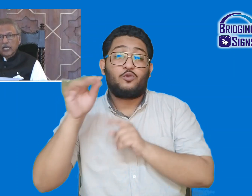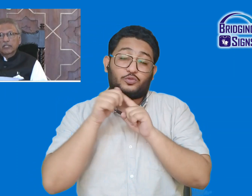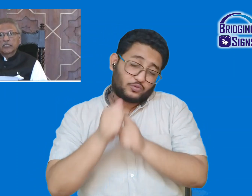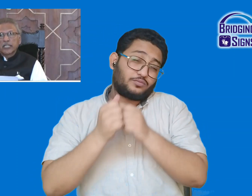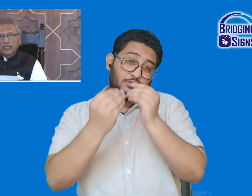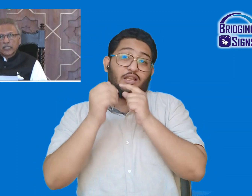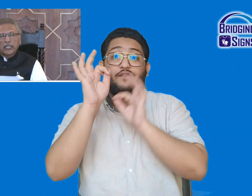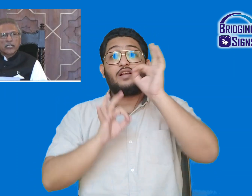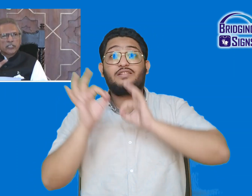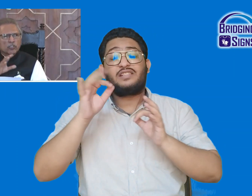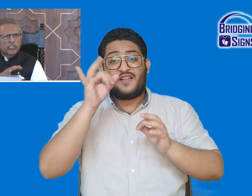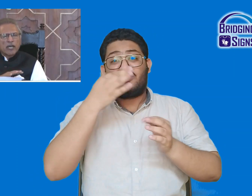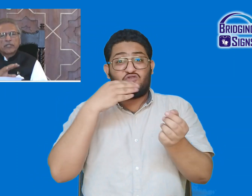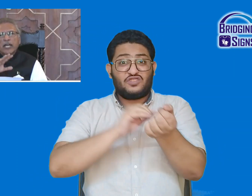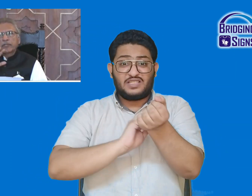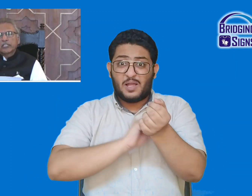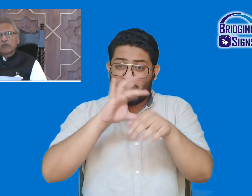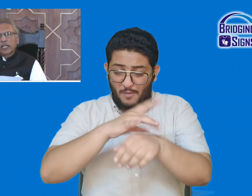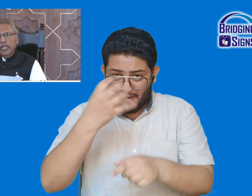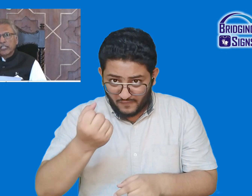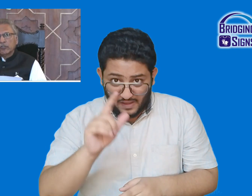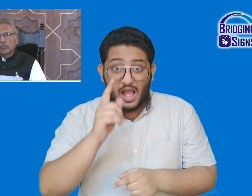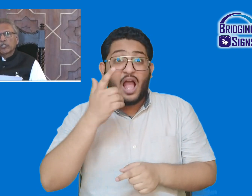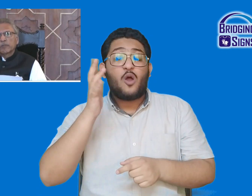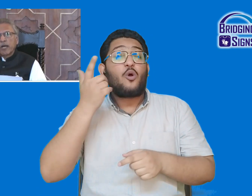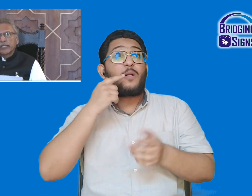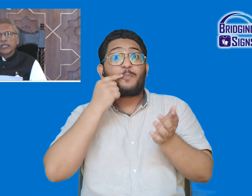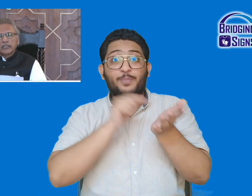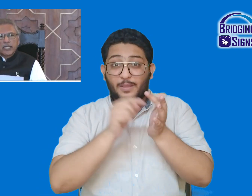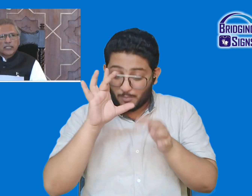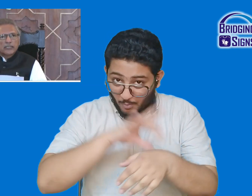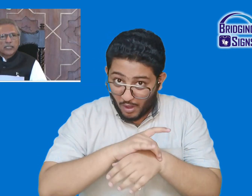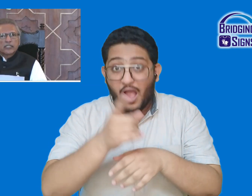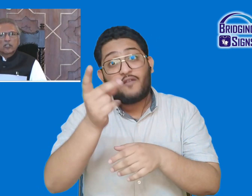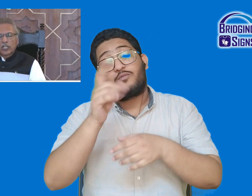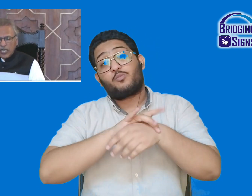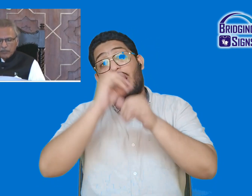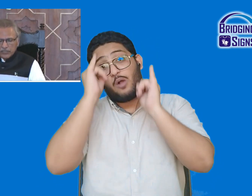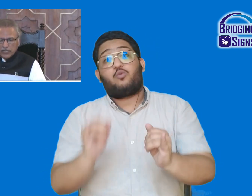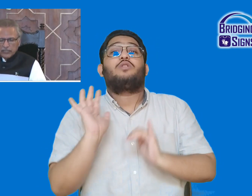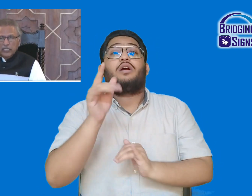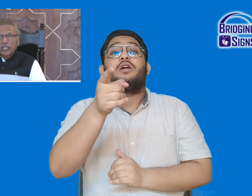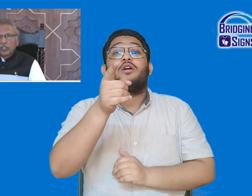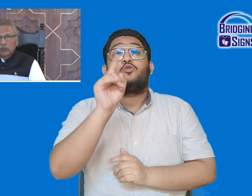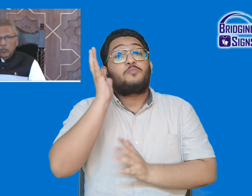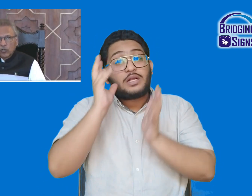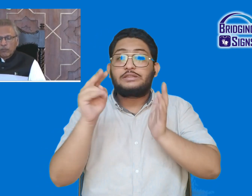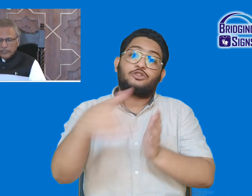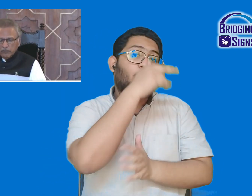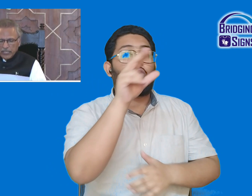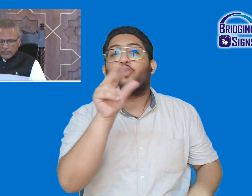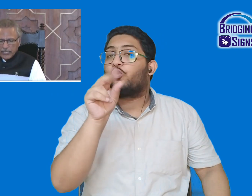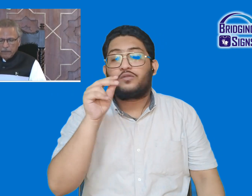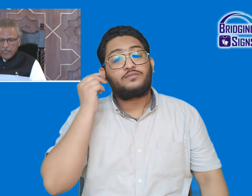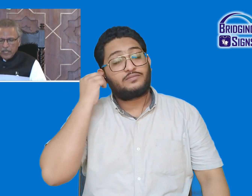کا احتیاط کریں، جن کو ڈائبٹیز وغیرہ ہے، ان کو یہ بیماری زیادہ دیر تک اور خراب اثر کرتی ہے، تو وہ لوگ